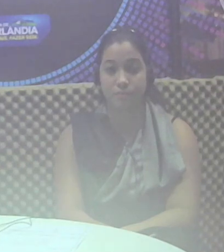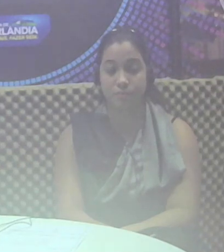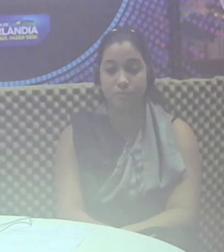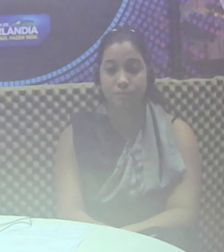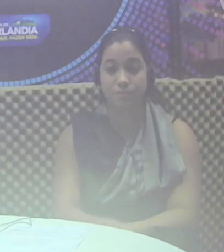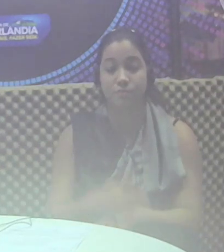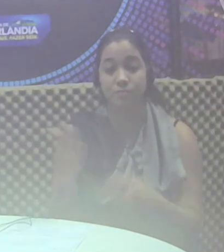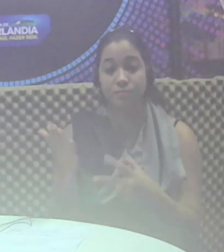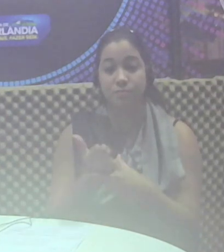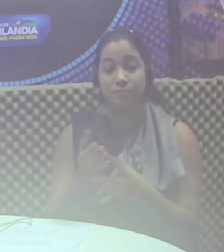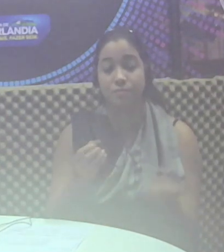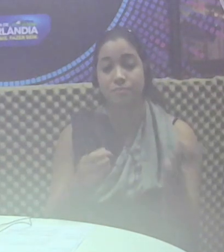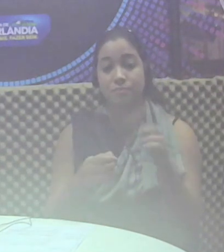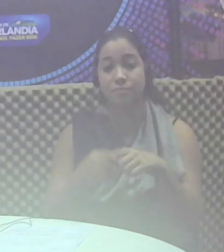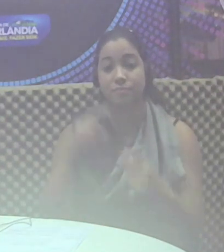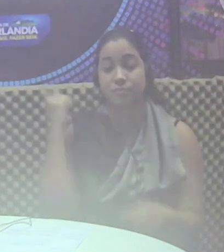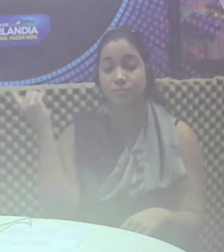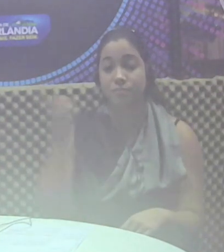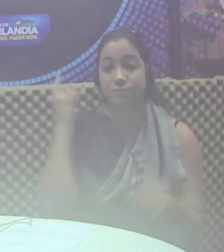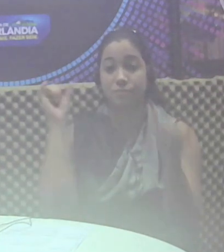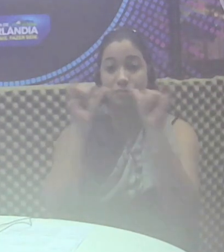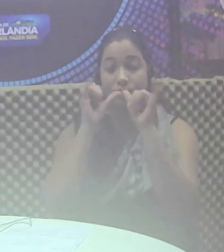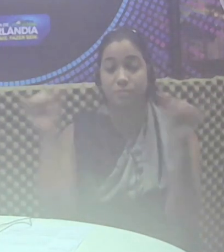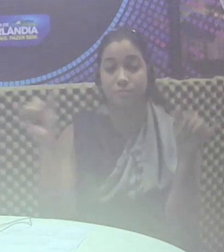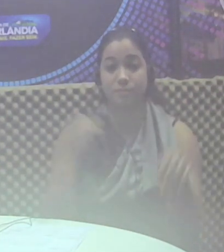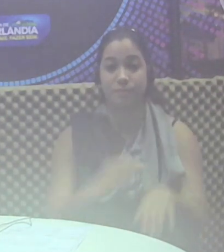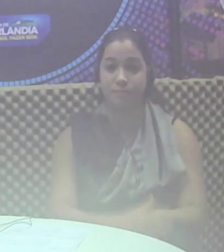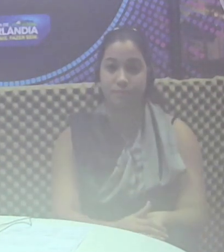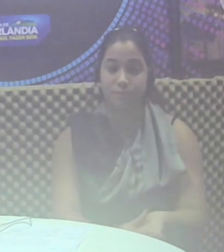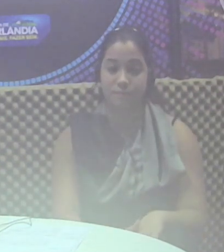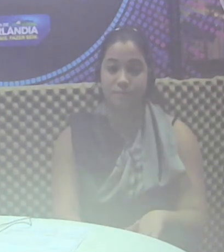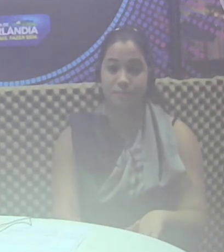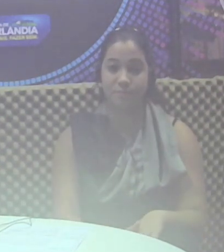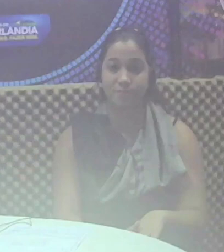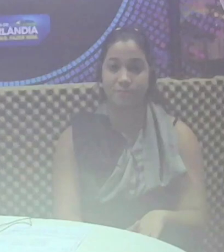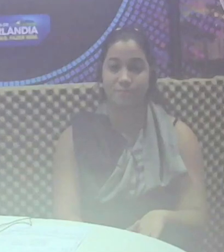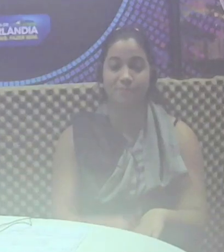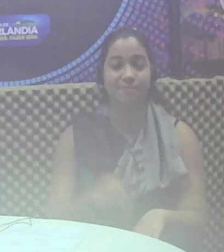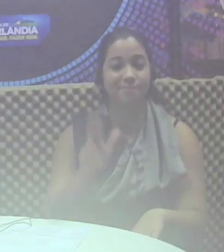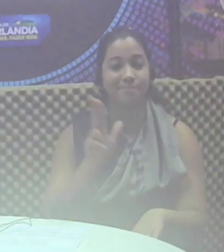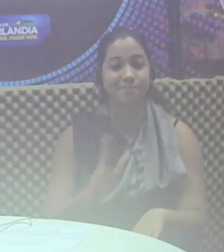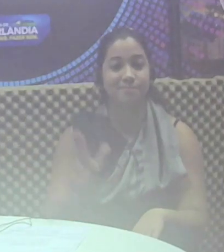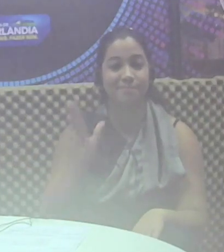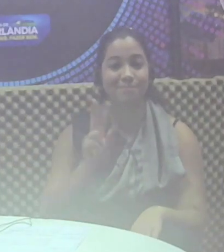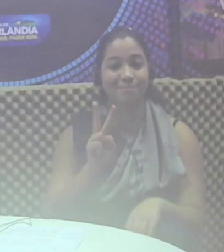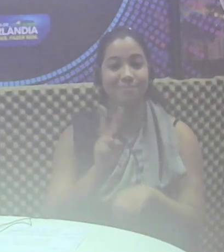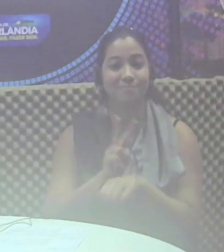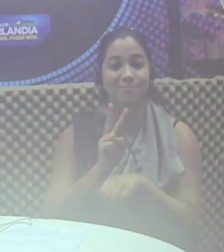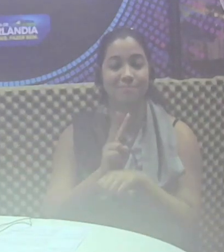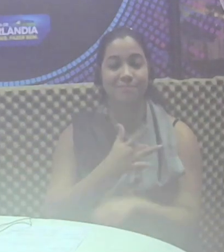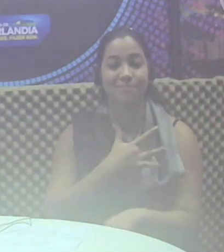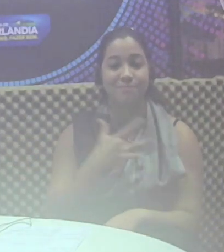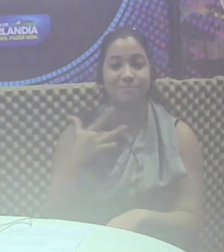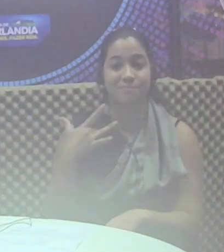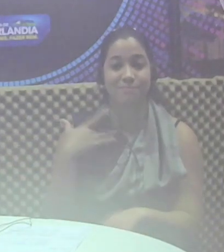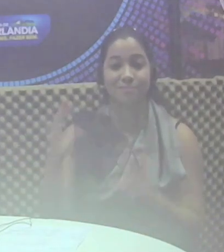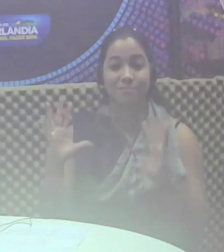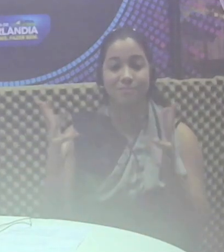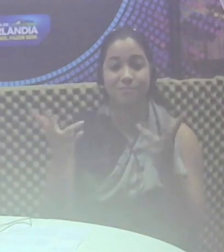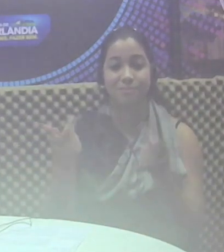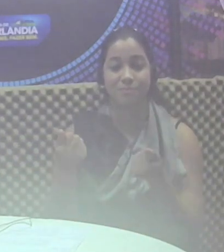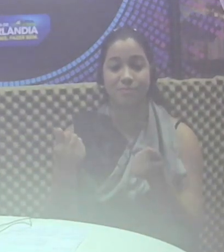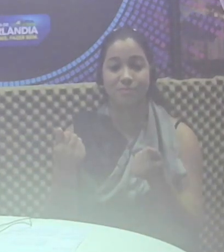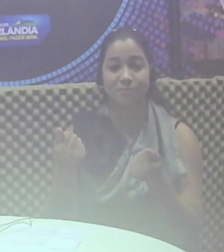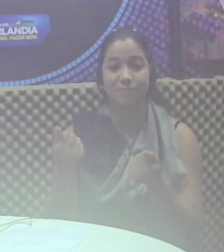Agora vamos para um rápido intervalo, já já voltamos com o Giro de Notícias. Em Uberlândia tem cuidado com a sua saúde em todo lugar.